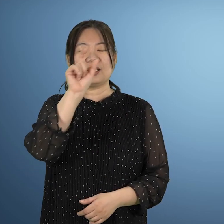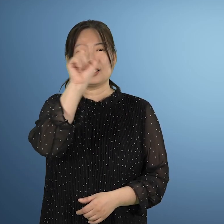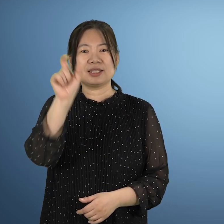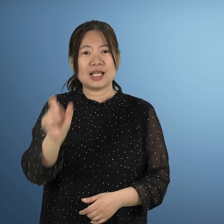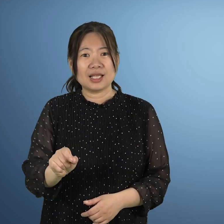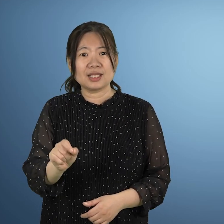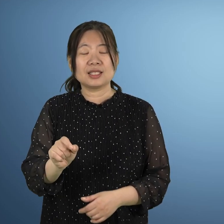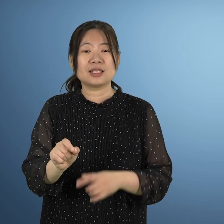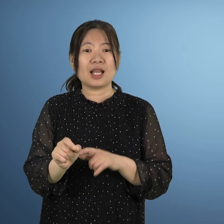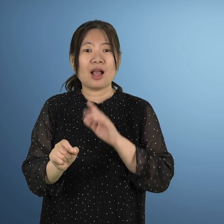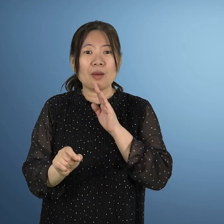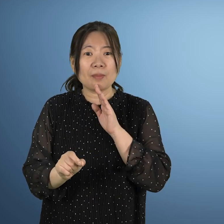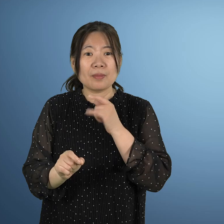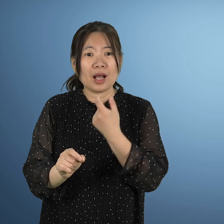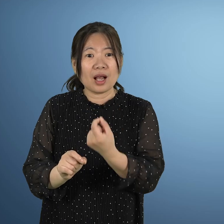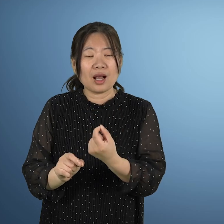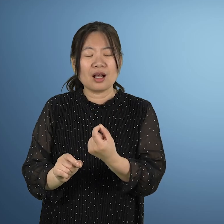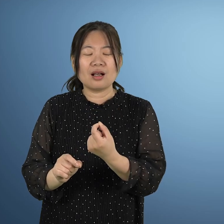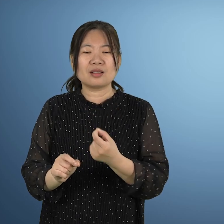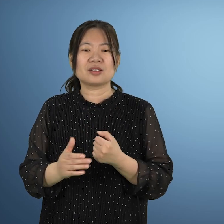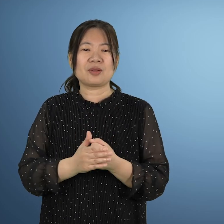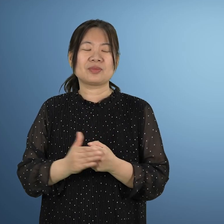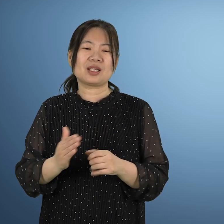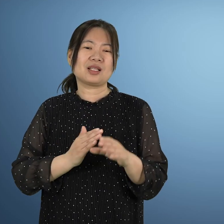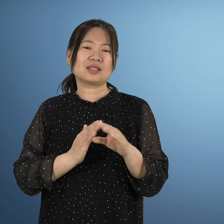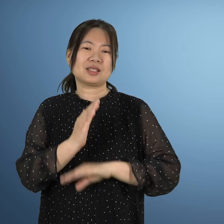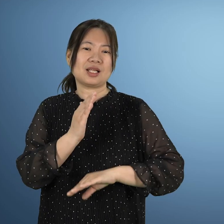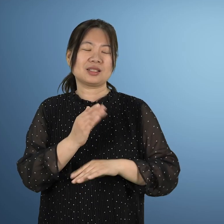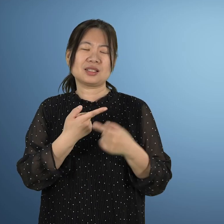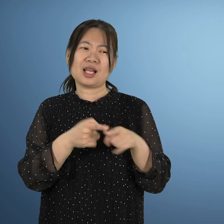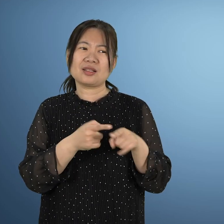재단은 굉장히 위험합니다.